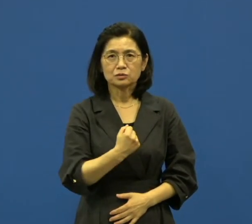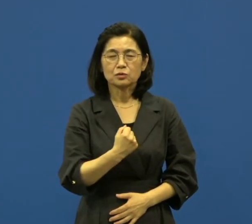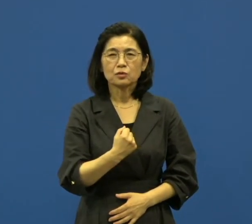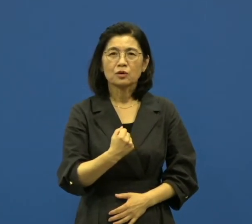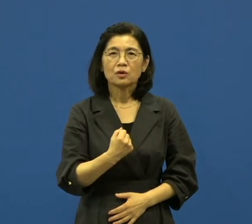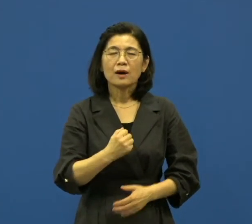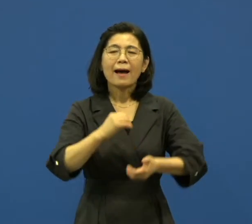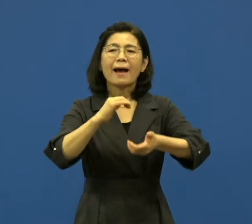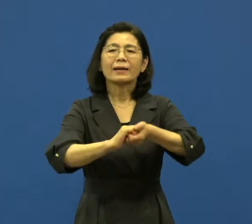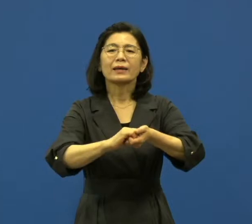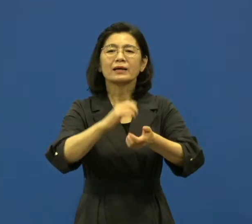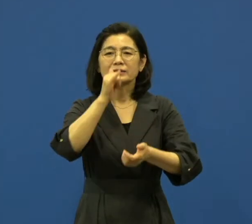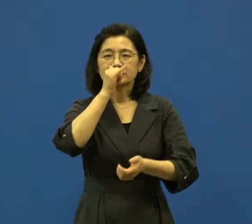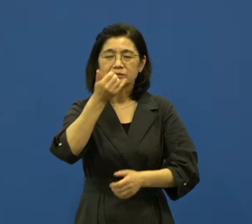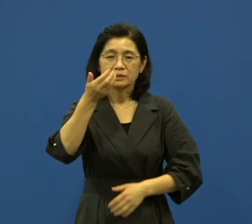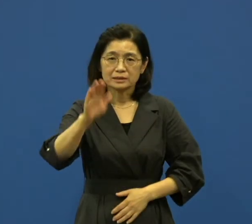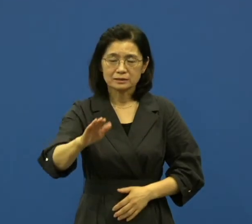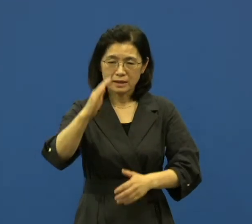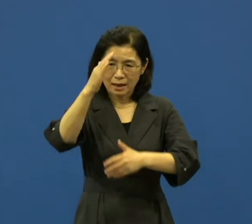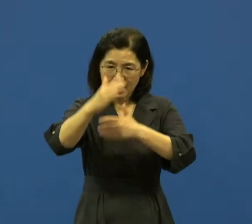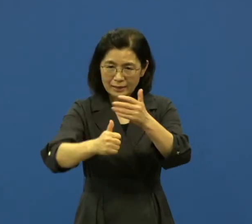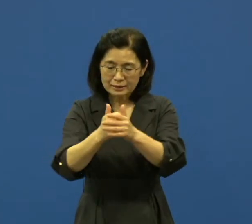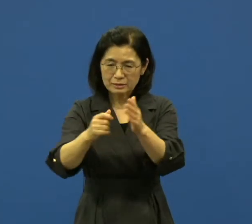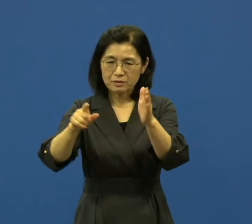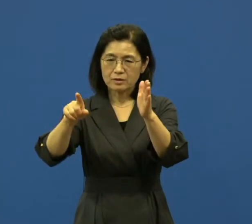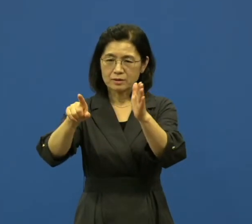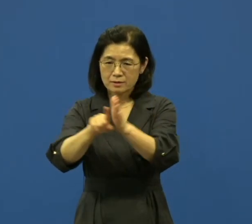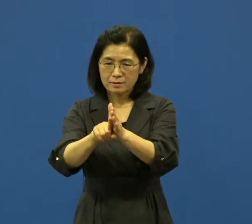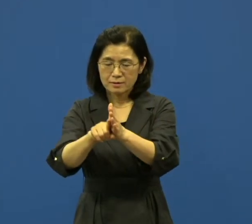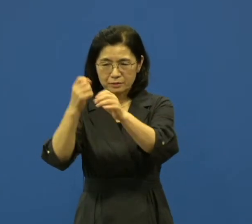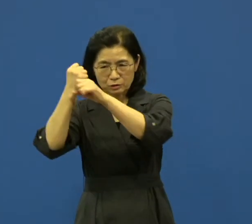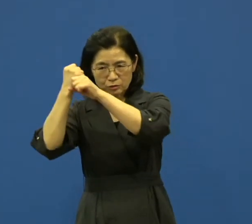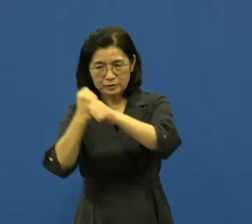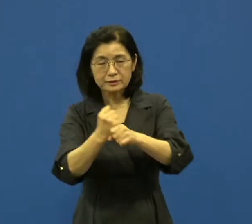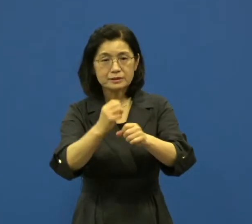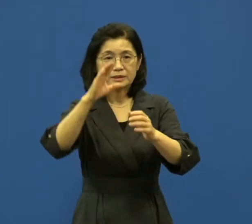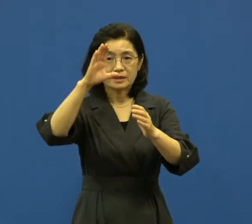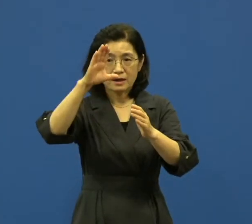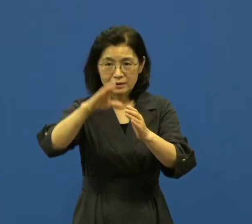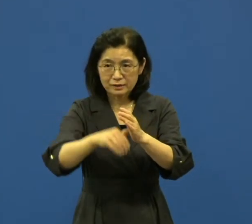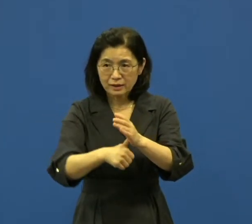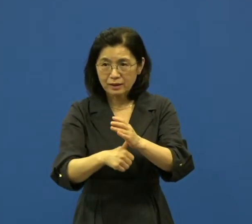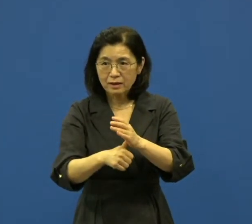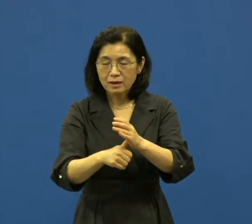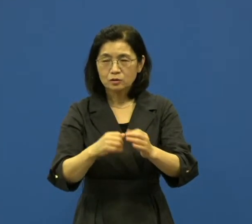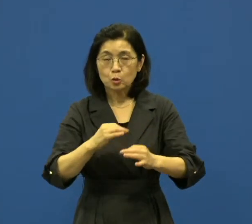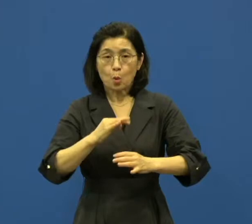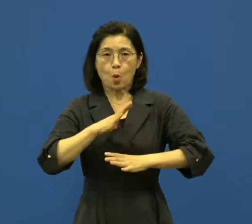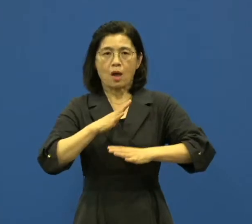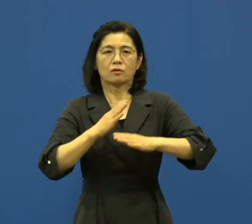우리가 하나님을 신뢰할 때 다른 차원의 역사가 벌어지는 것입니다.